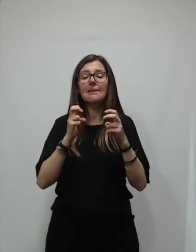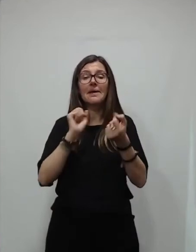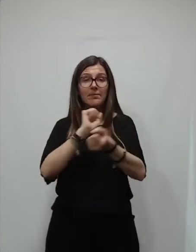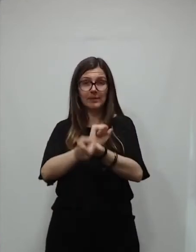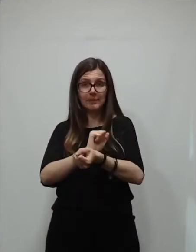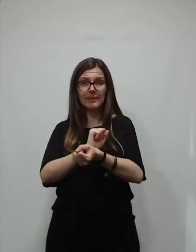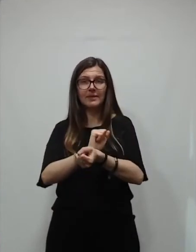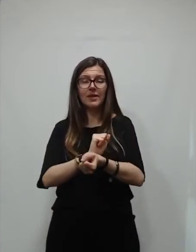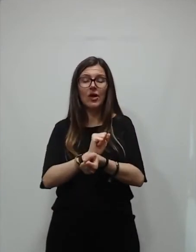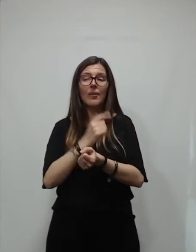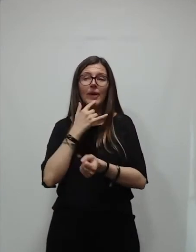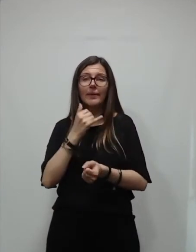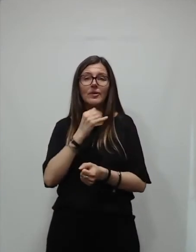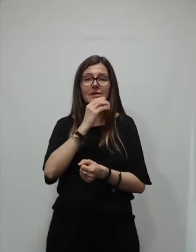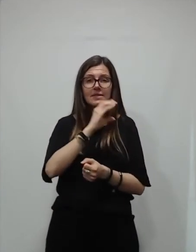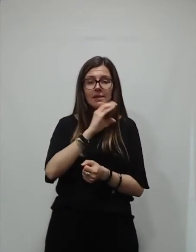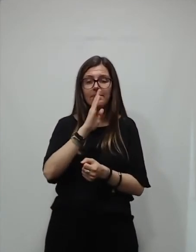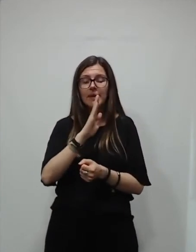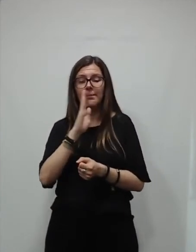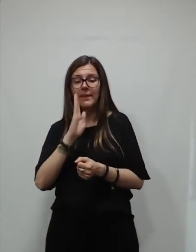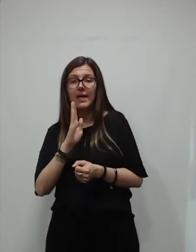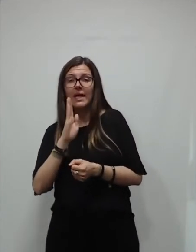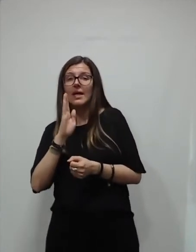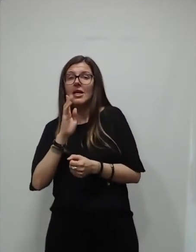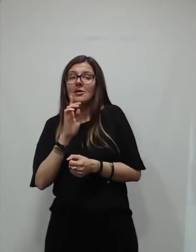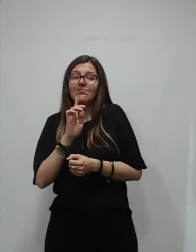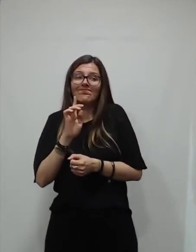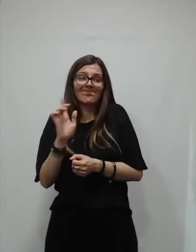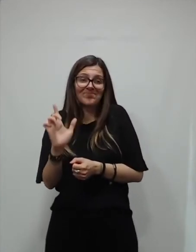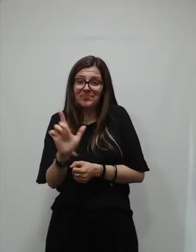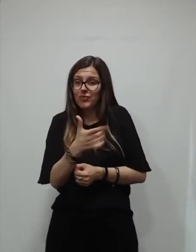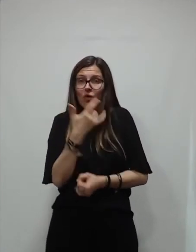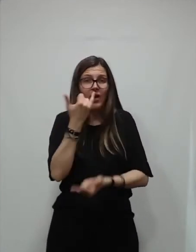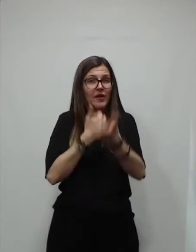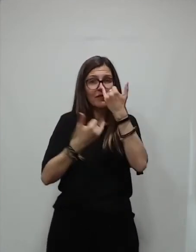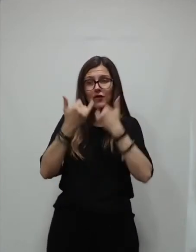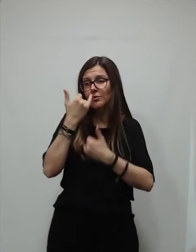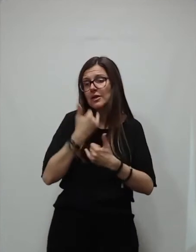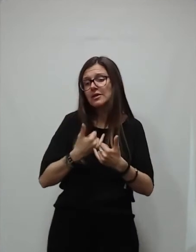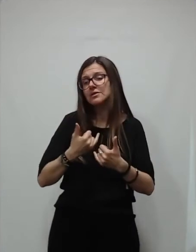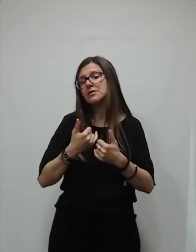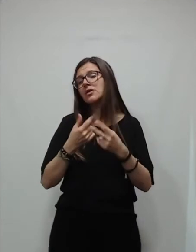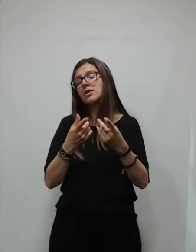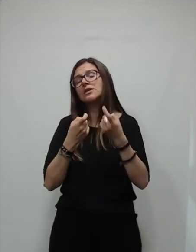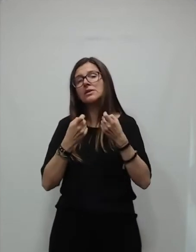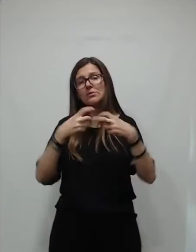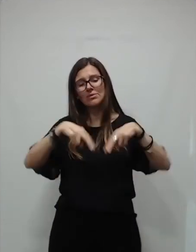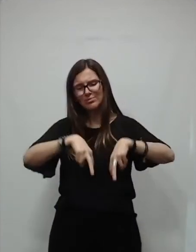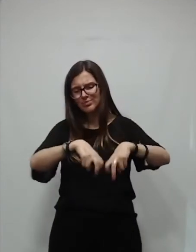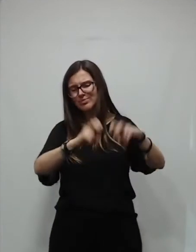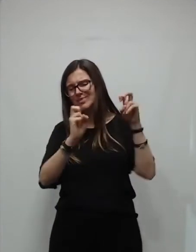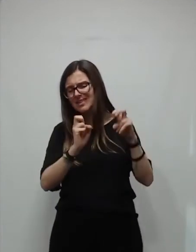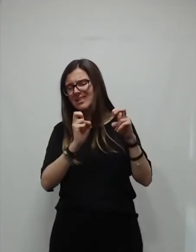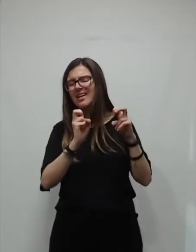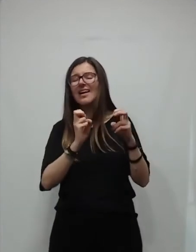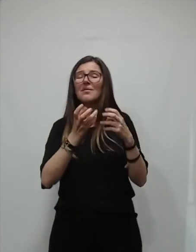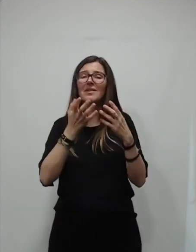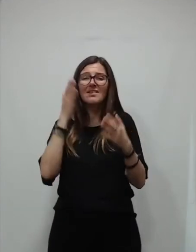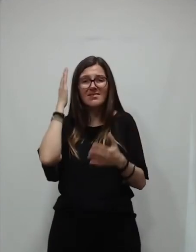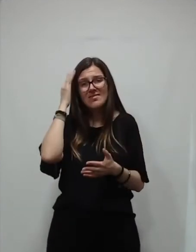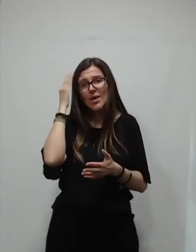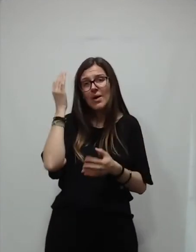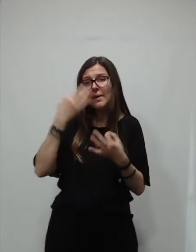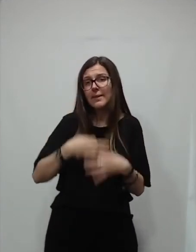regulación armónica de este tema. Hay que estudiarlo para sistematizarlo, pero en principio, de ser detectada